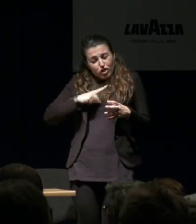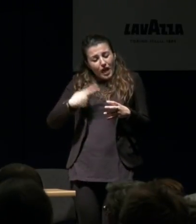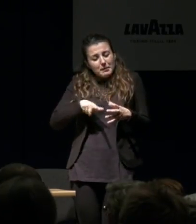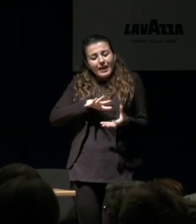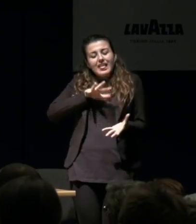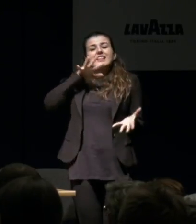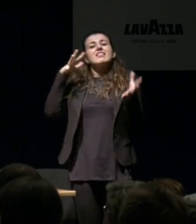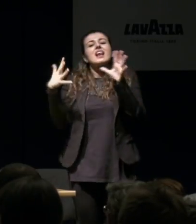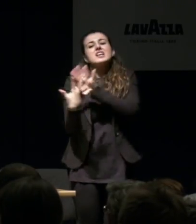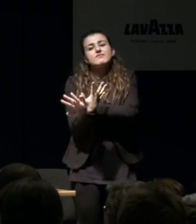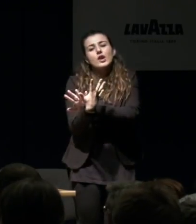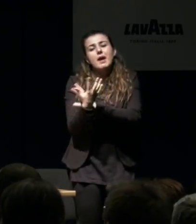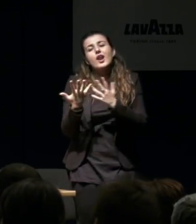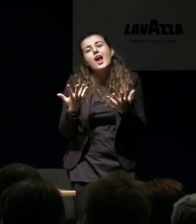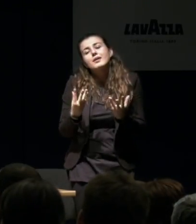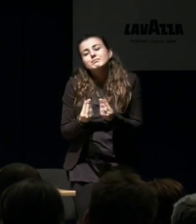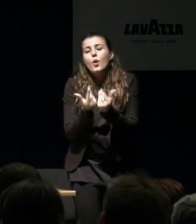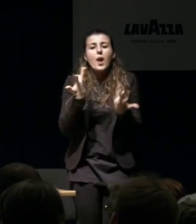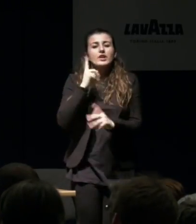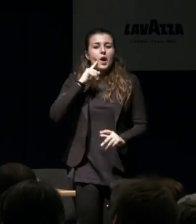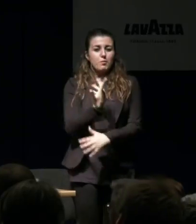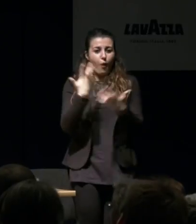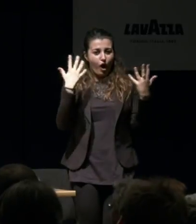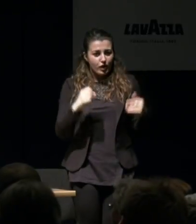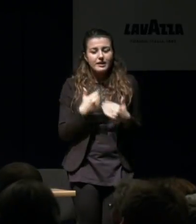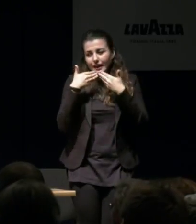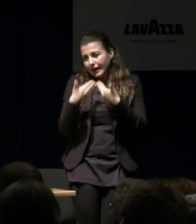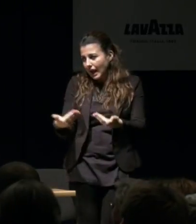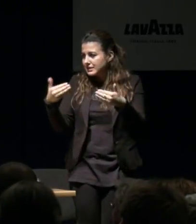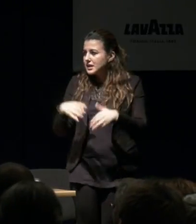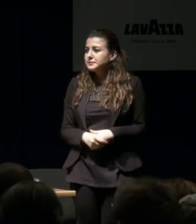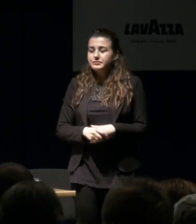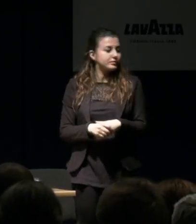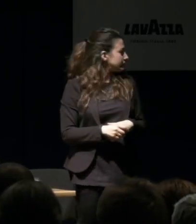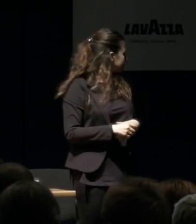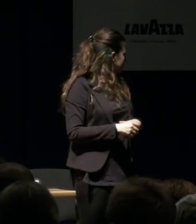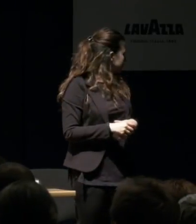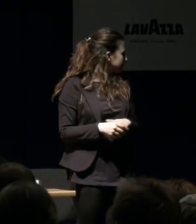qualche cosa di buono e niente io ringrazio di colico dazio